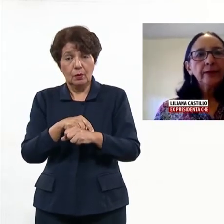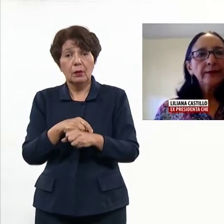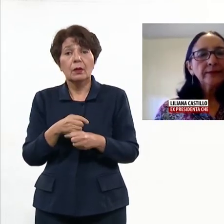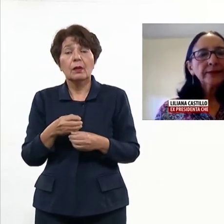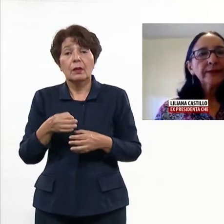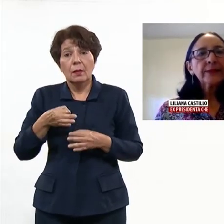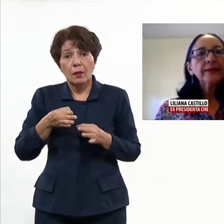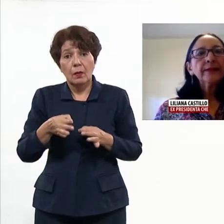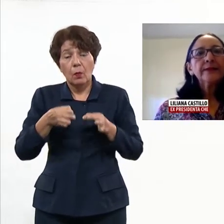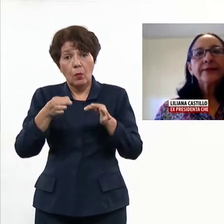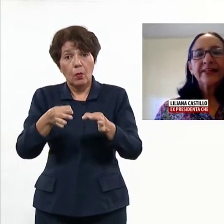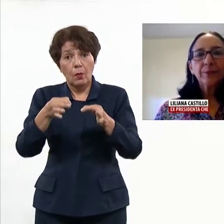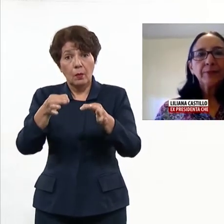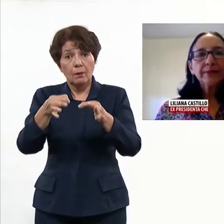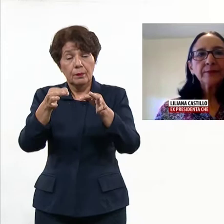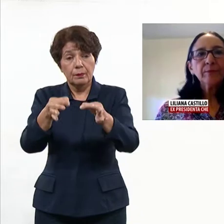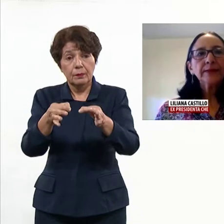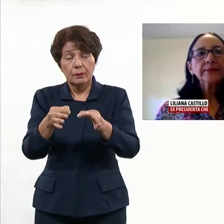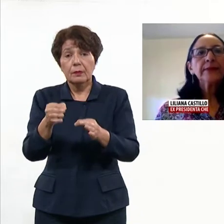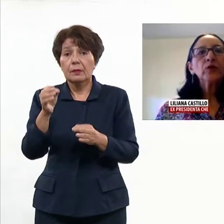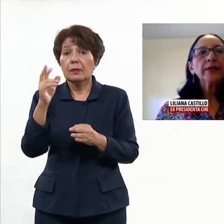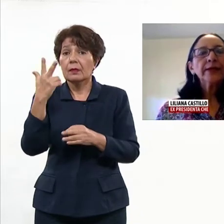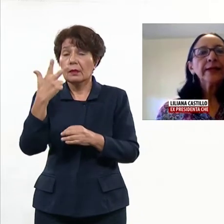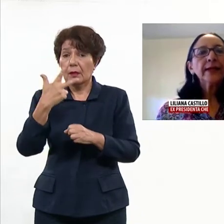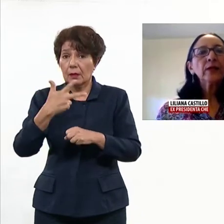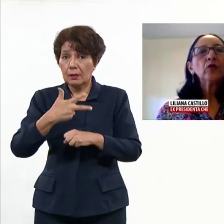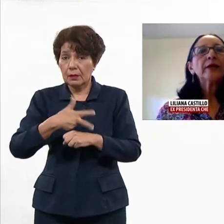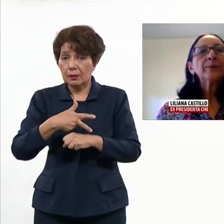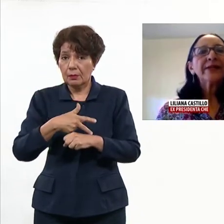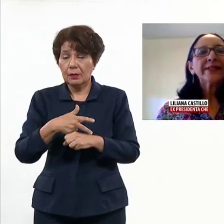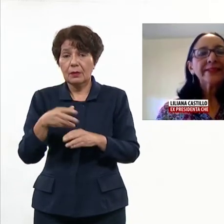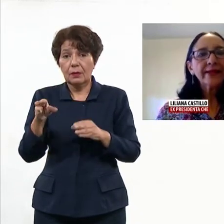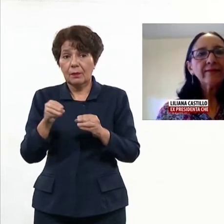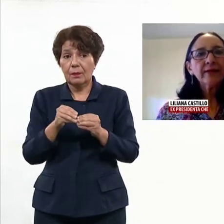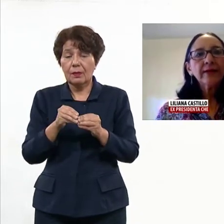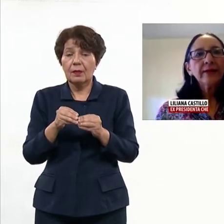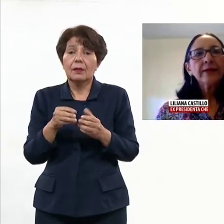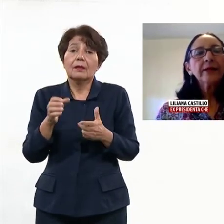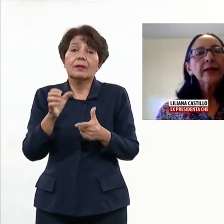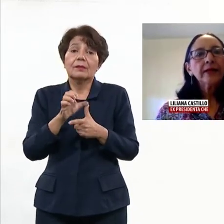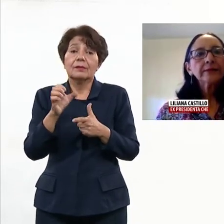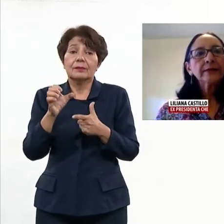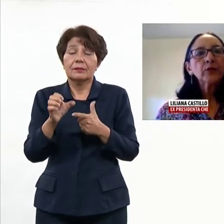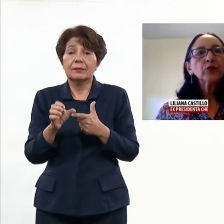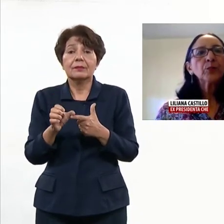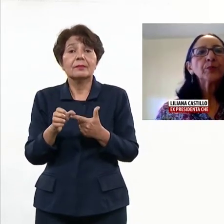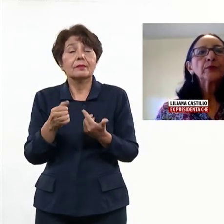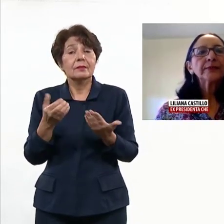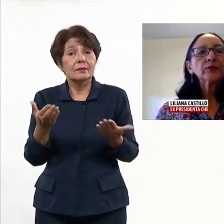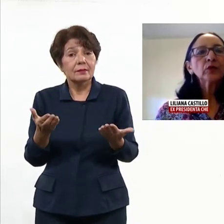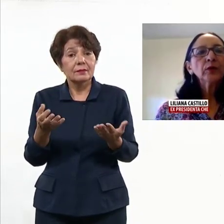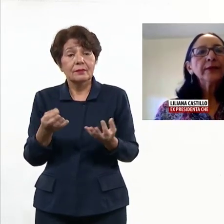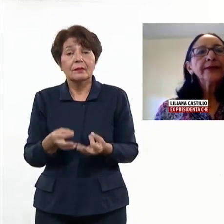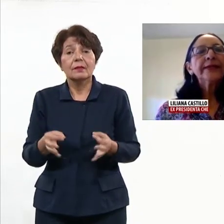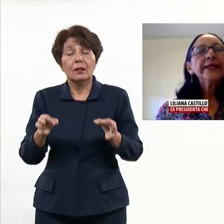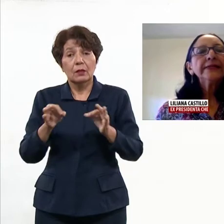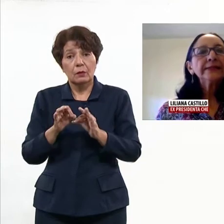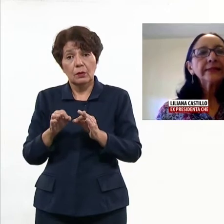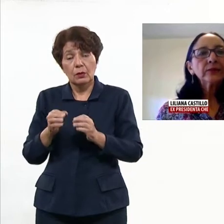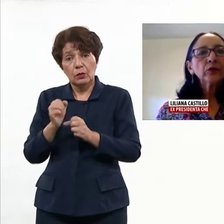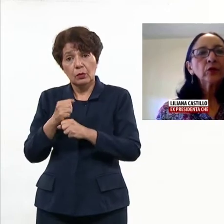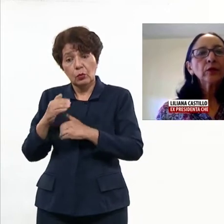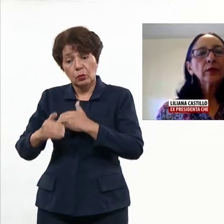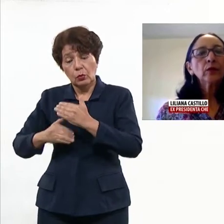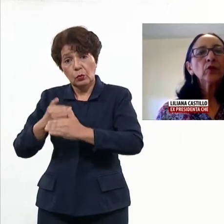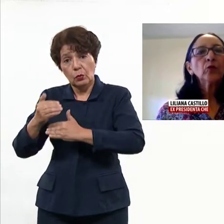iba a ser tres veces más del original lo que ameritaba era hacer nuestro proceso de